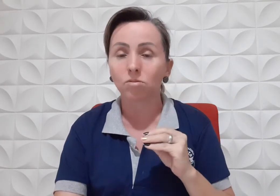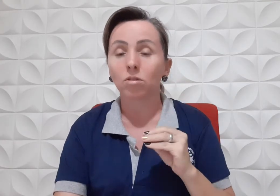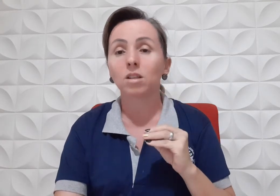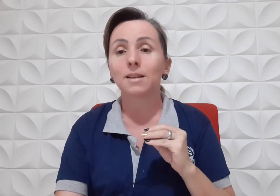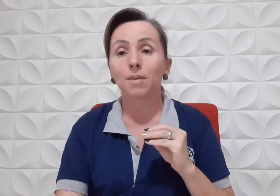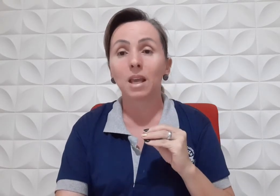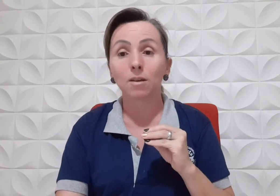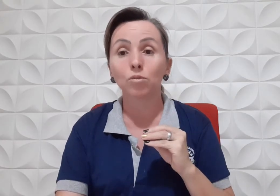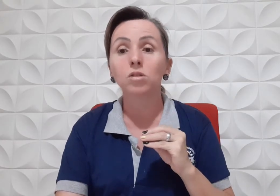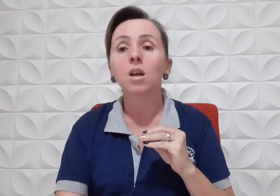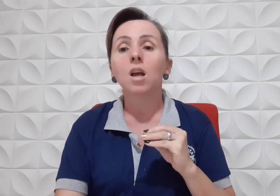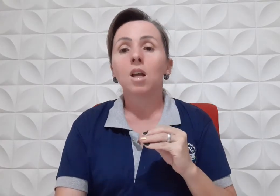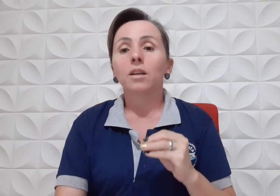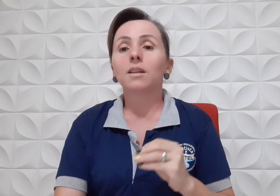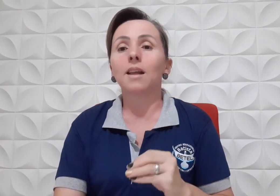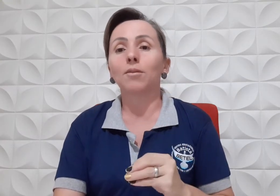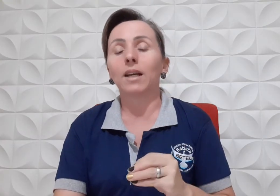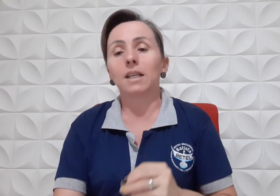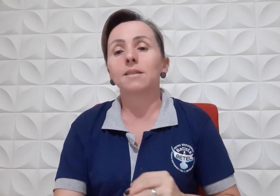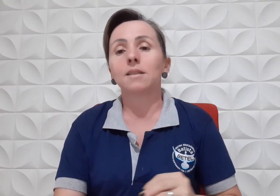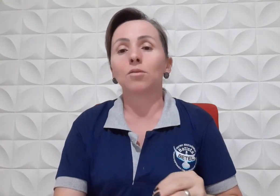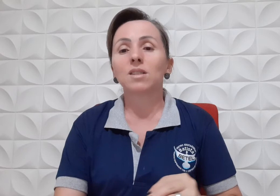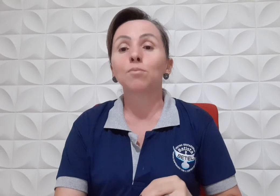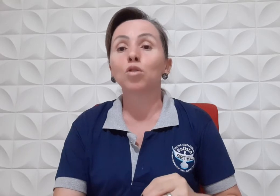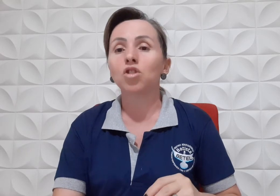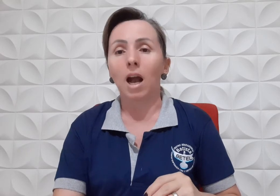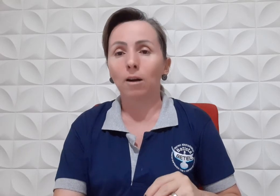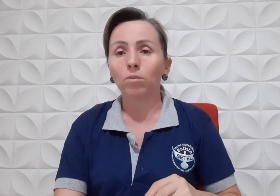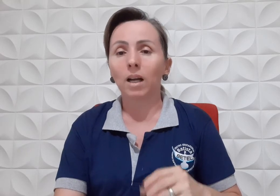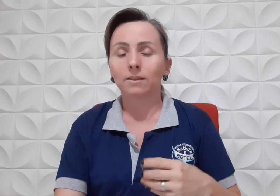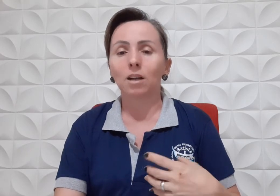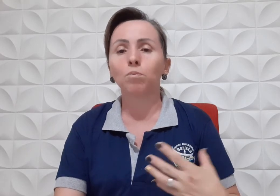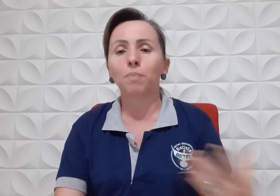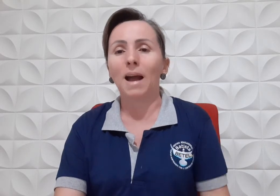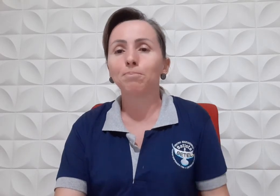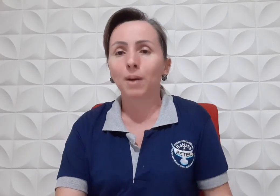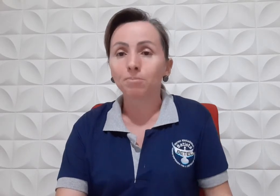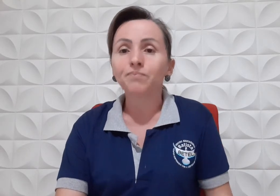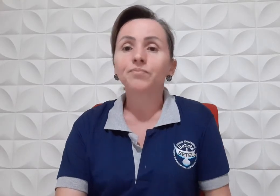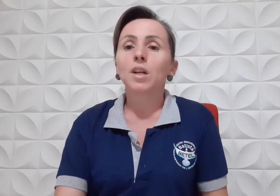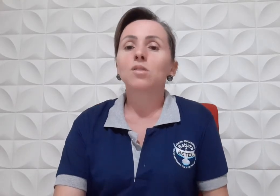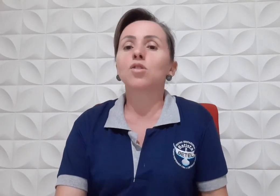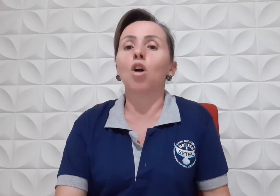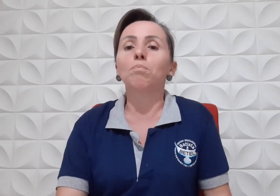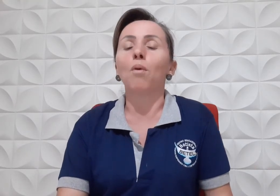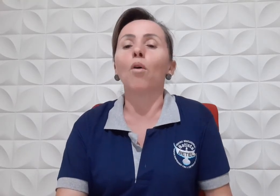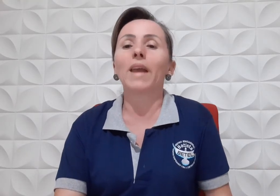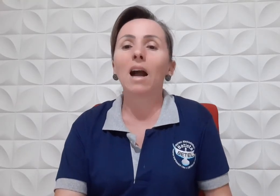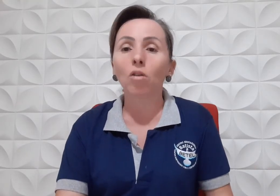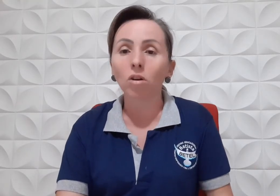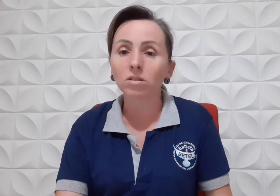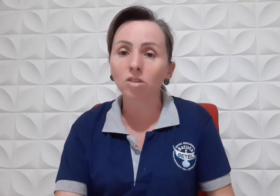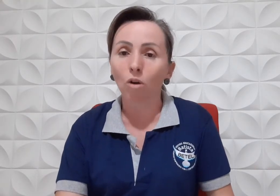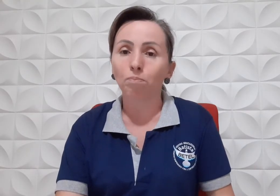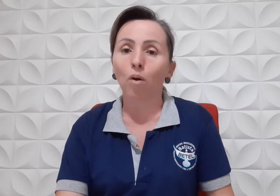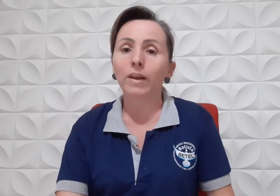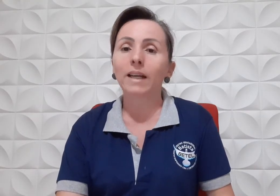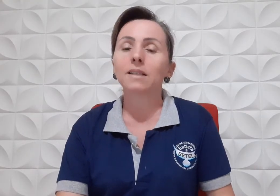Nós sabemos que tem uma questão assim, mundial, até o Papa se opõe, a ONU se opõe à questão